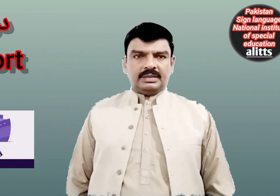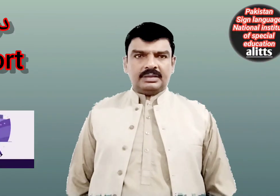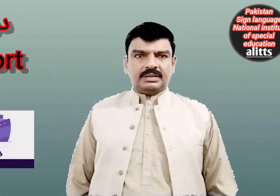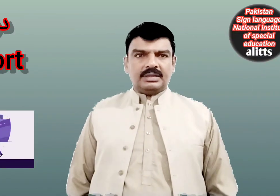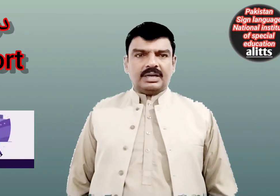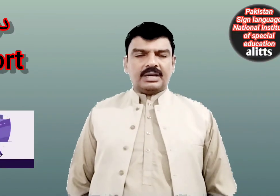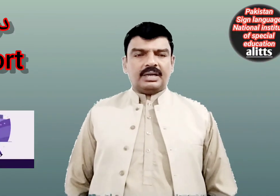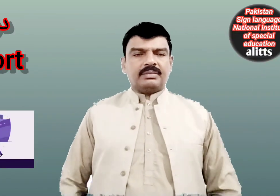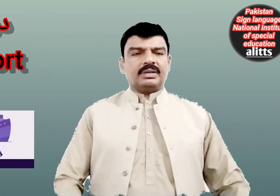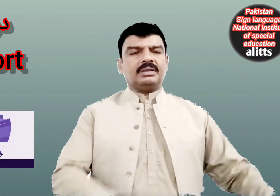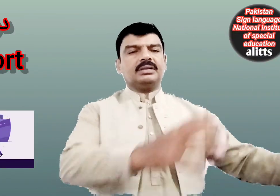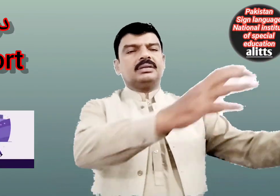दर आमद,